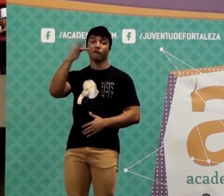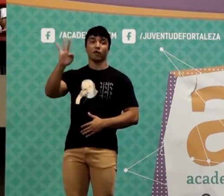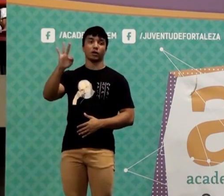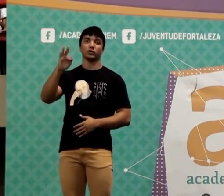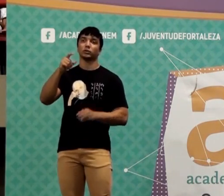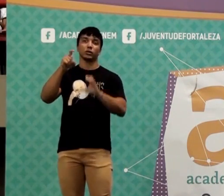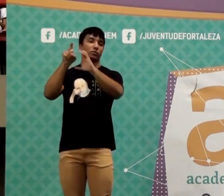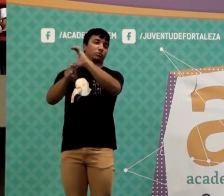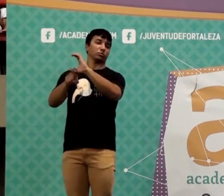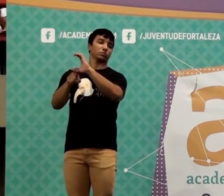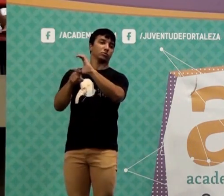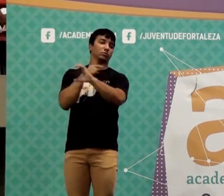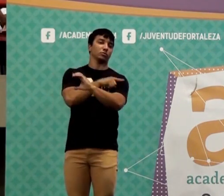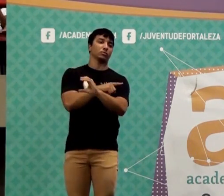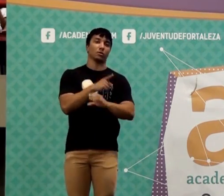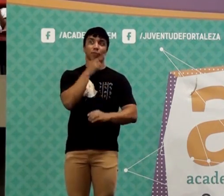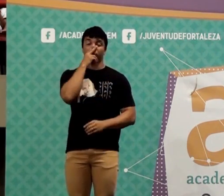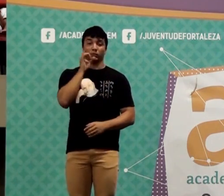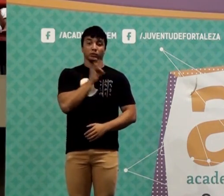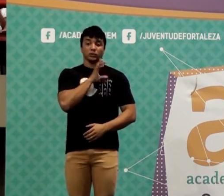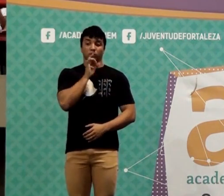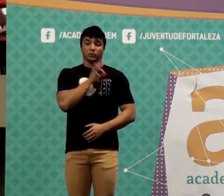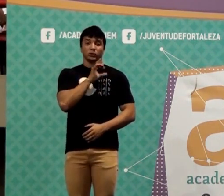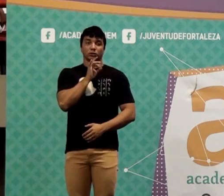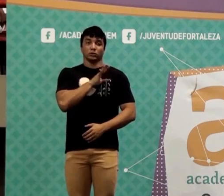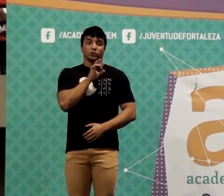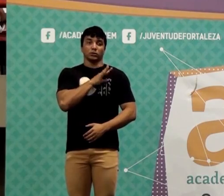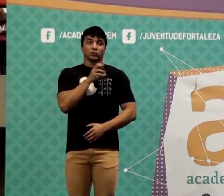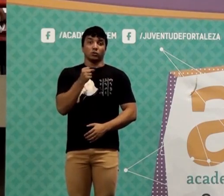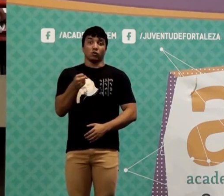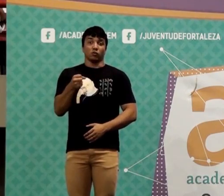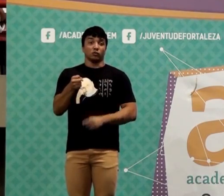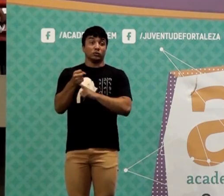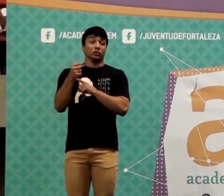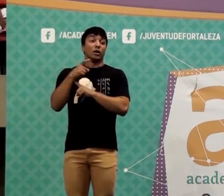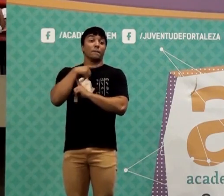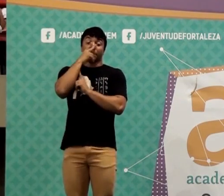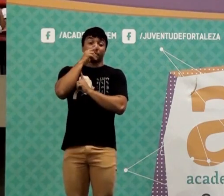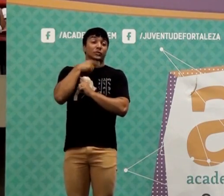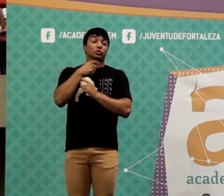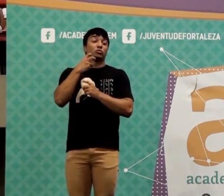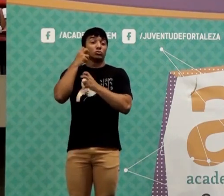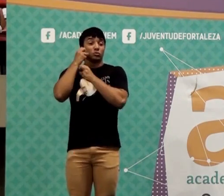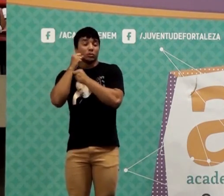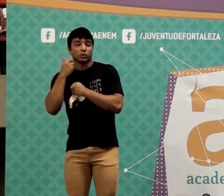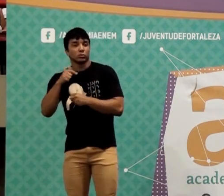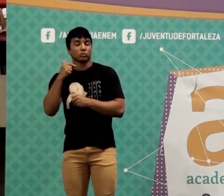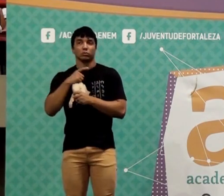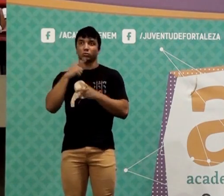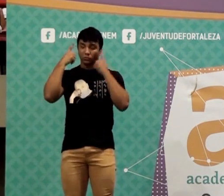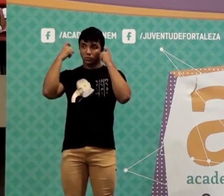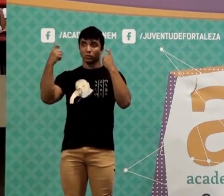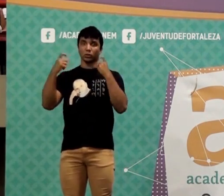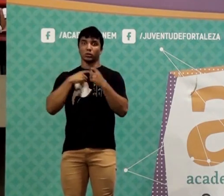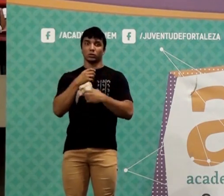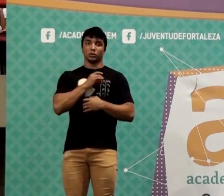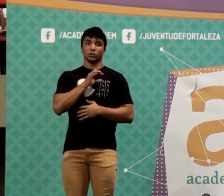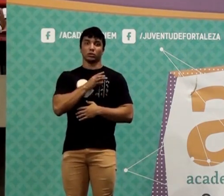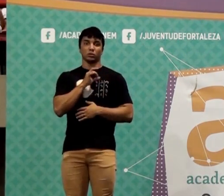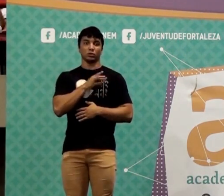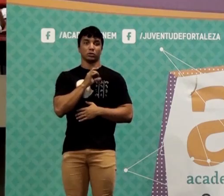ei tio templário, sabe aquele negócio de matar lá em Jerusalém? Não está mais valendo. Ele não vai mais parar. Ele não vai mais